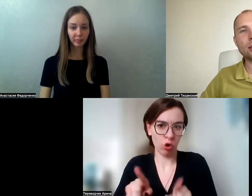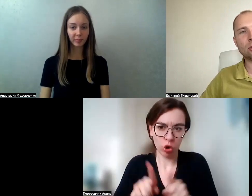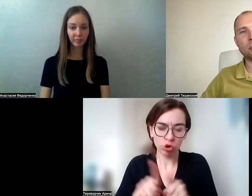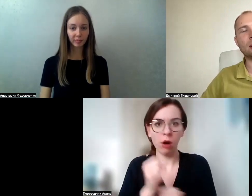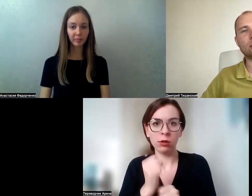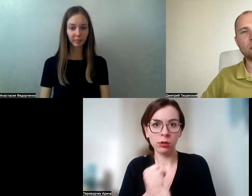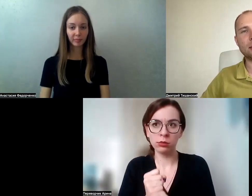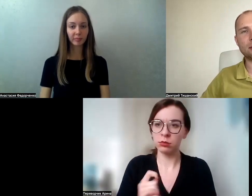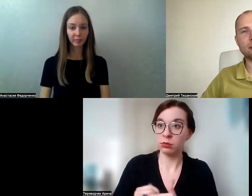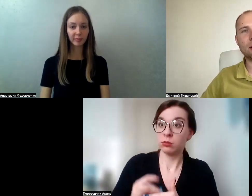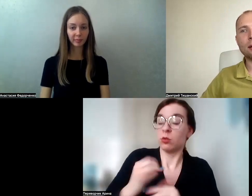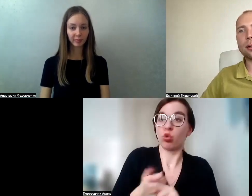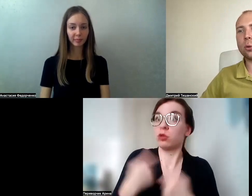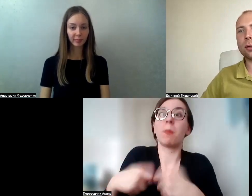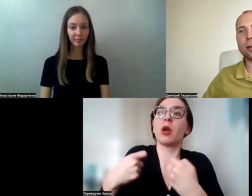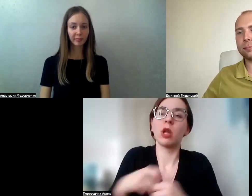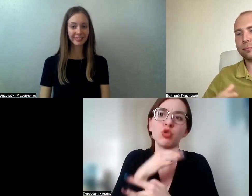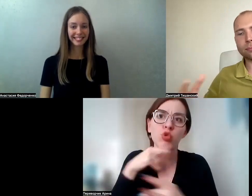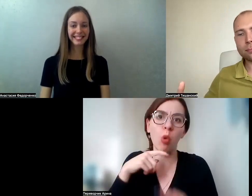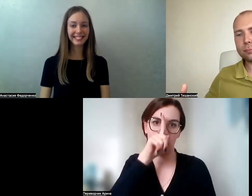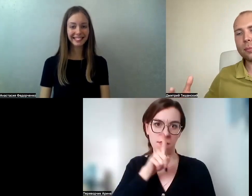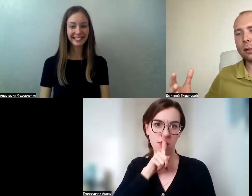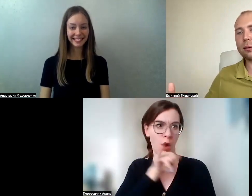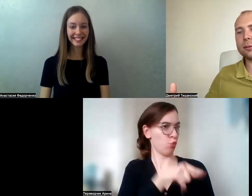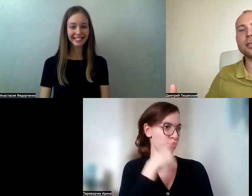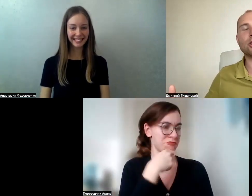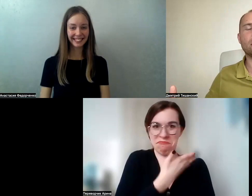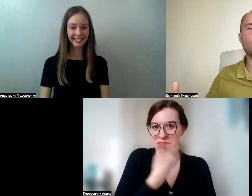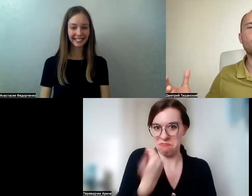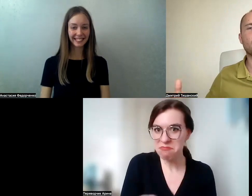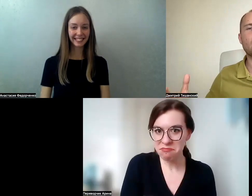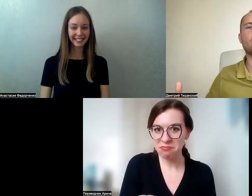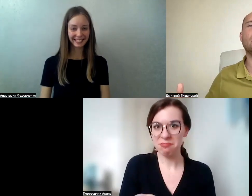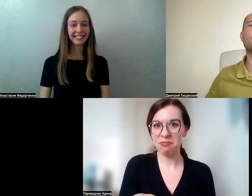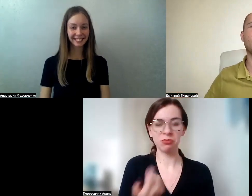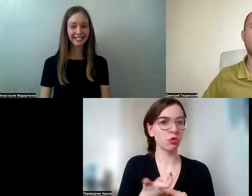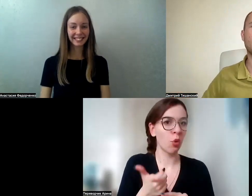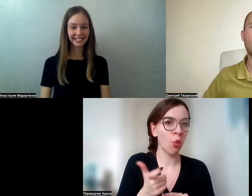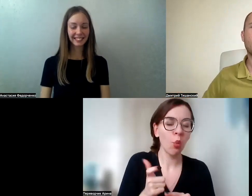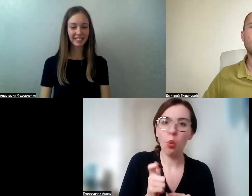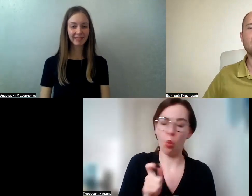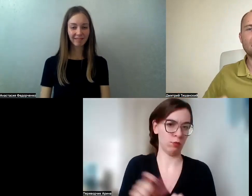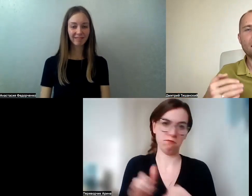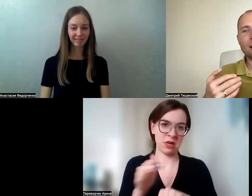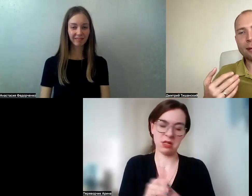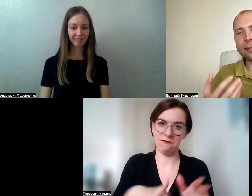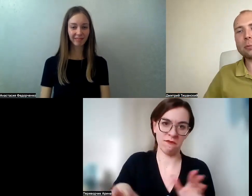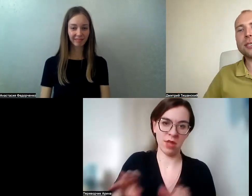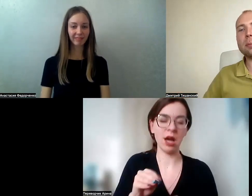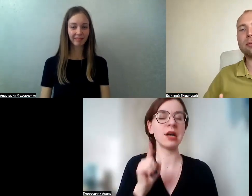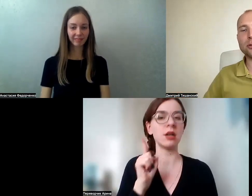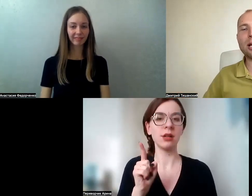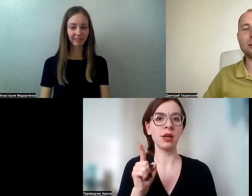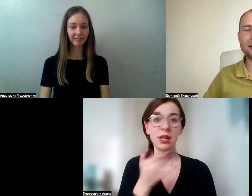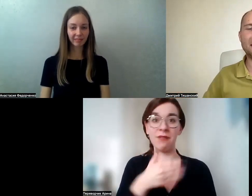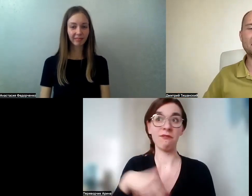такое количество продаж за месяц, которое... слышащих очень большое количество не делает. И вот нам же